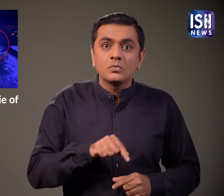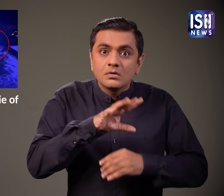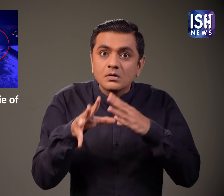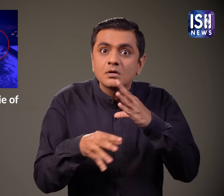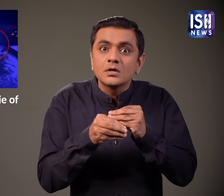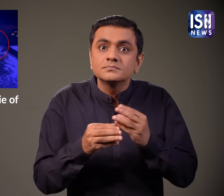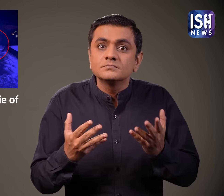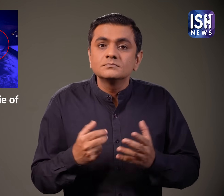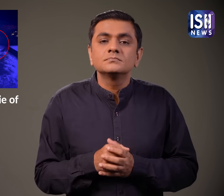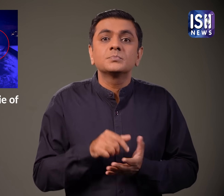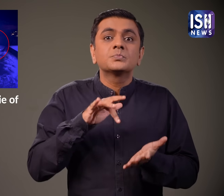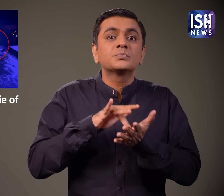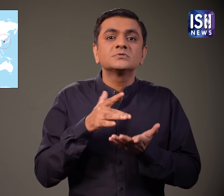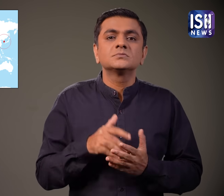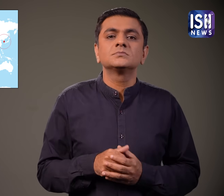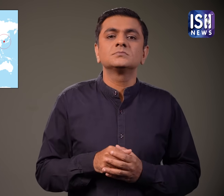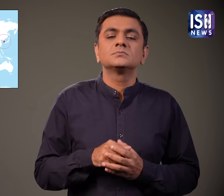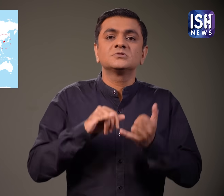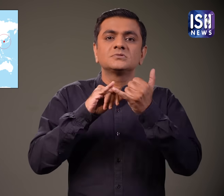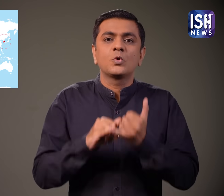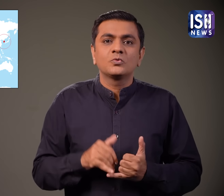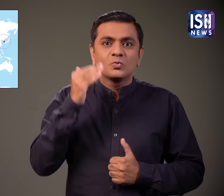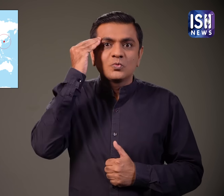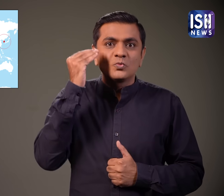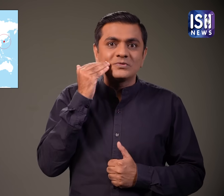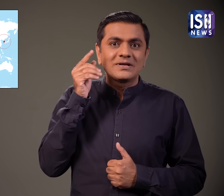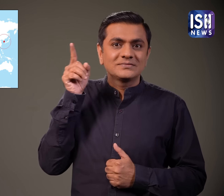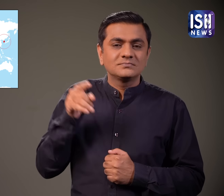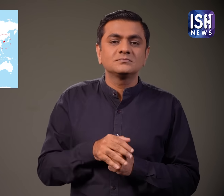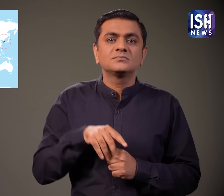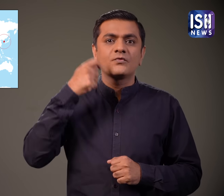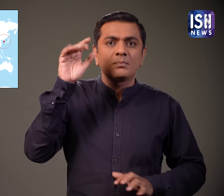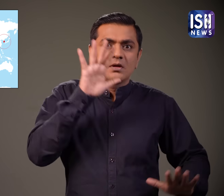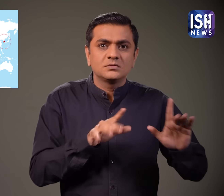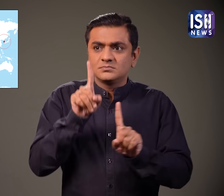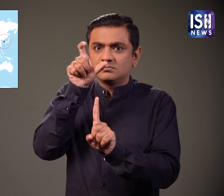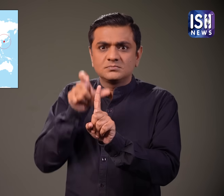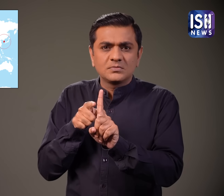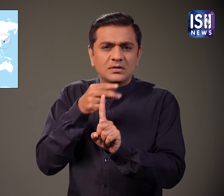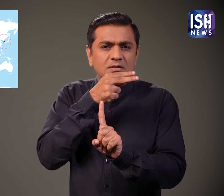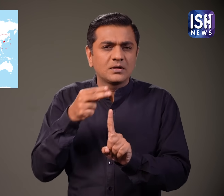दूसरी चौकाने वाली खबर प्रसित दक्षिन को रियाई अभी नहीं था ली सुन क्यूं के पारे में है